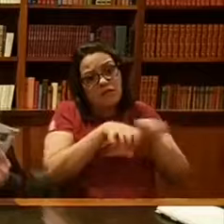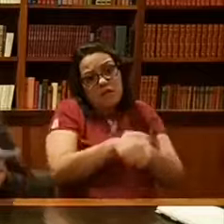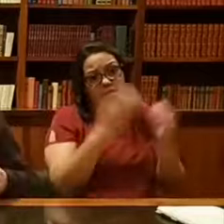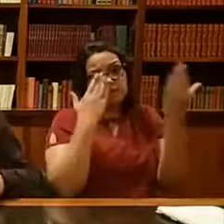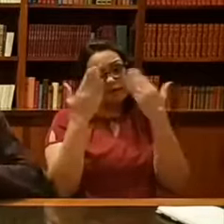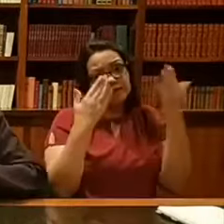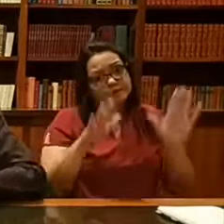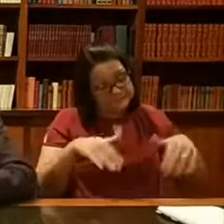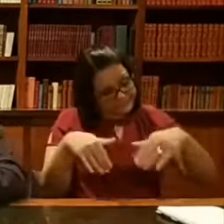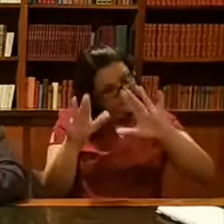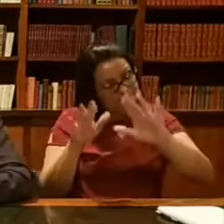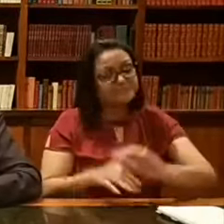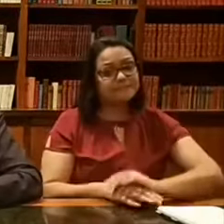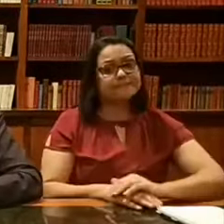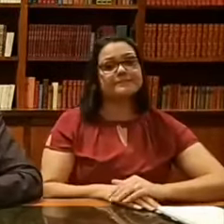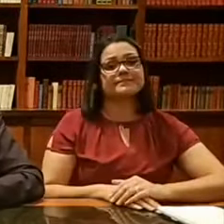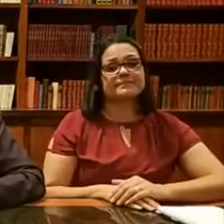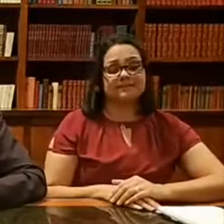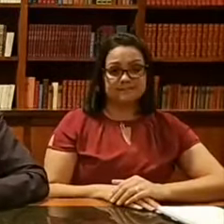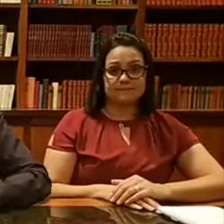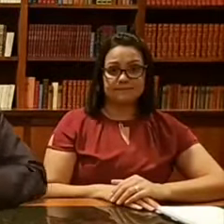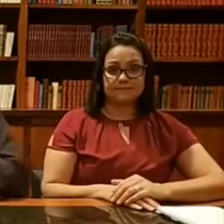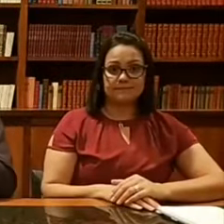aqui. Vamos lá?